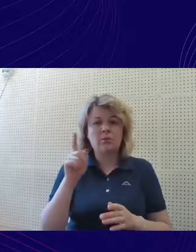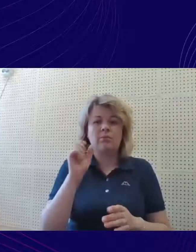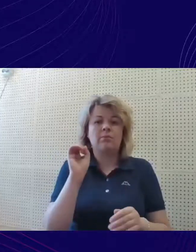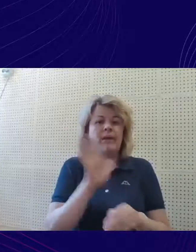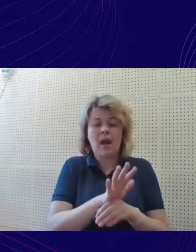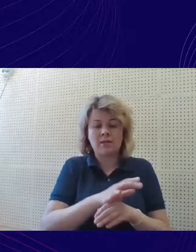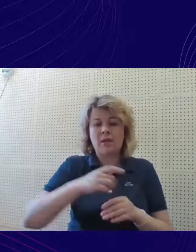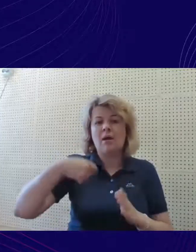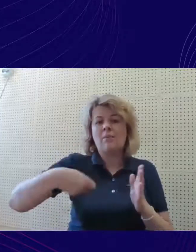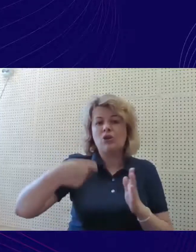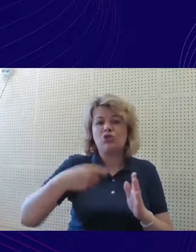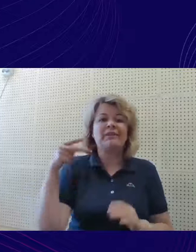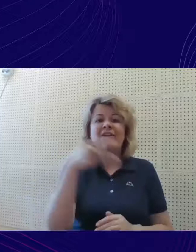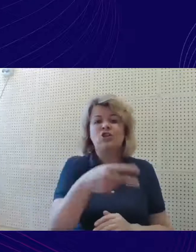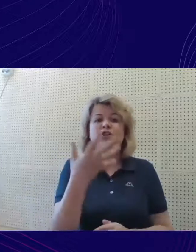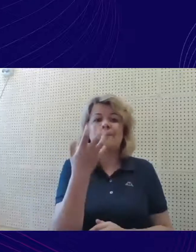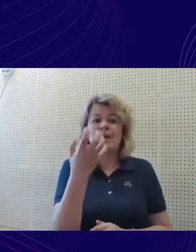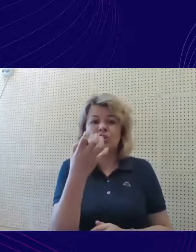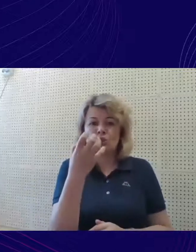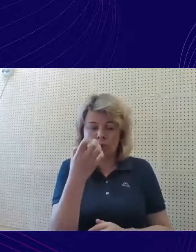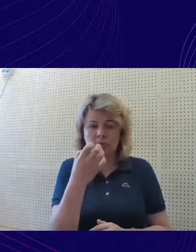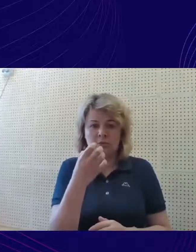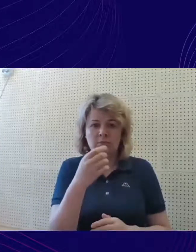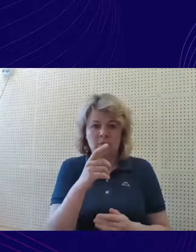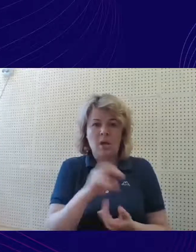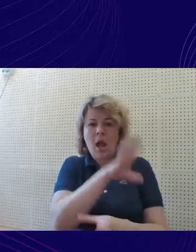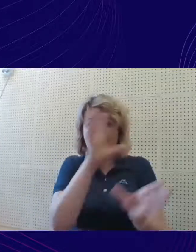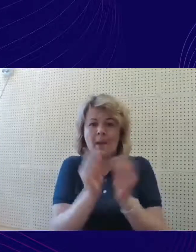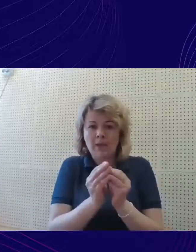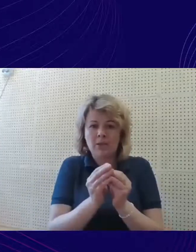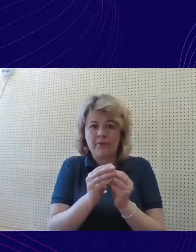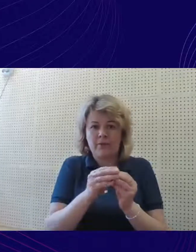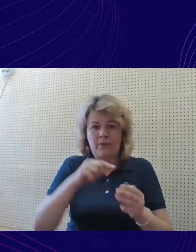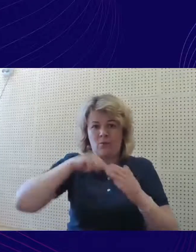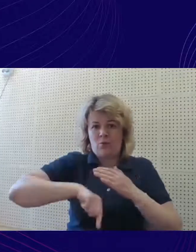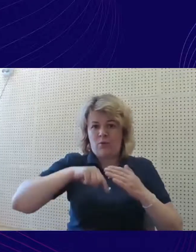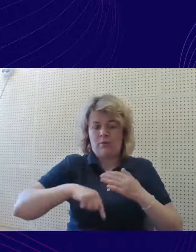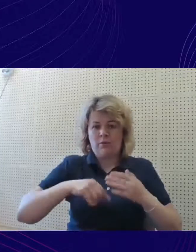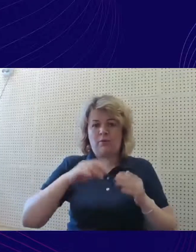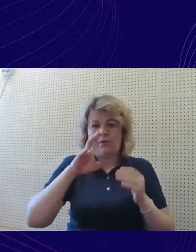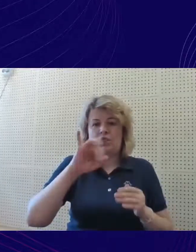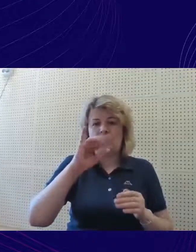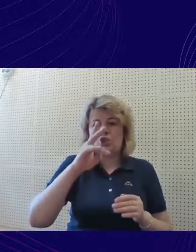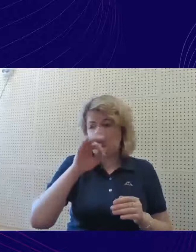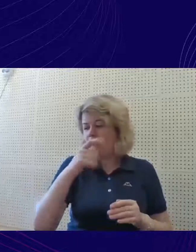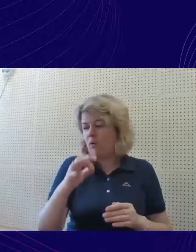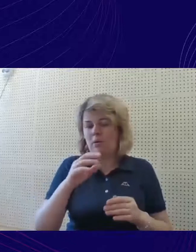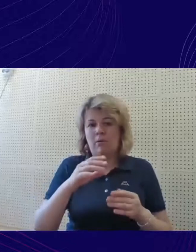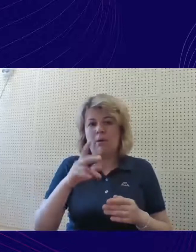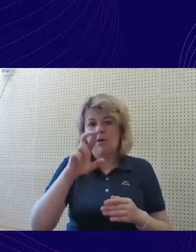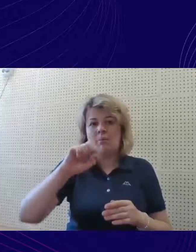2500 комплектов нижнего белья для массовки по лекалам тех времен,